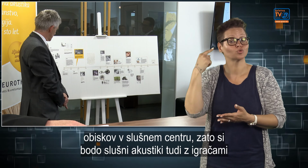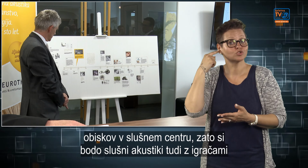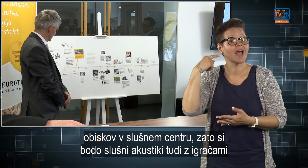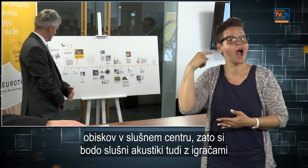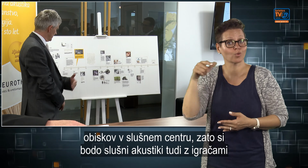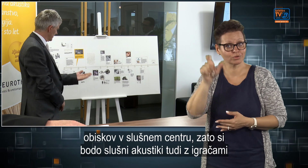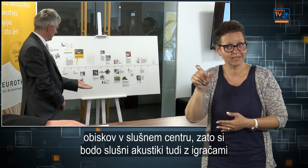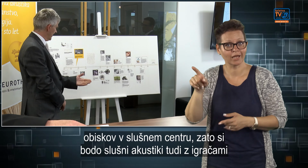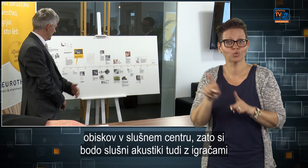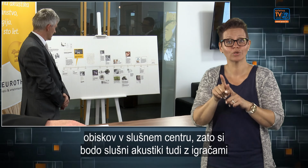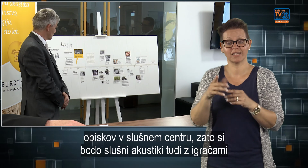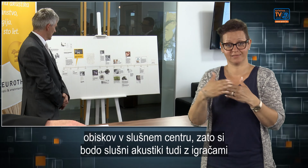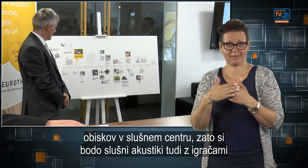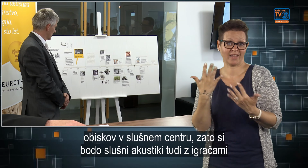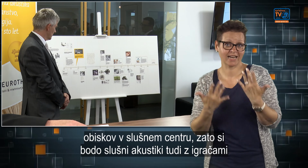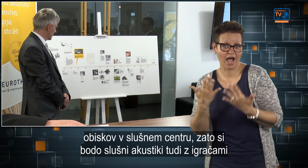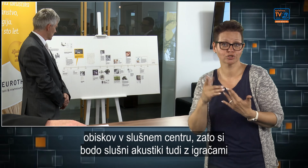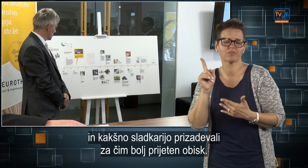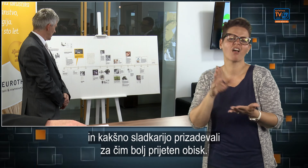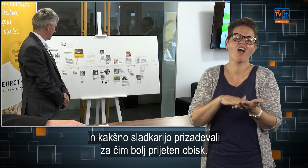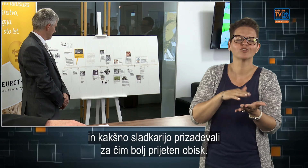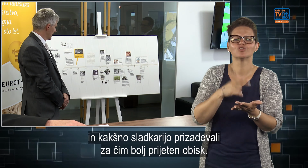bodo slušni akustiki tudi z